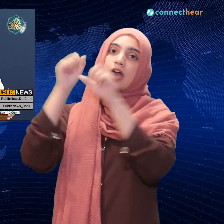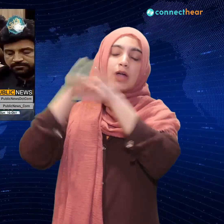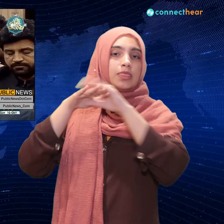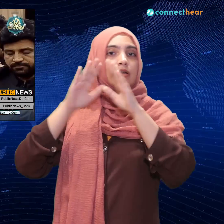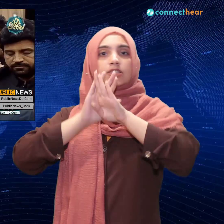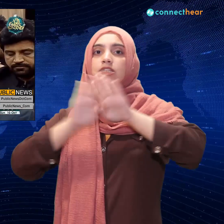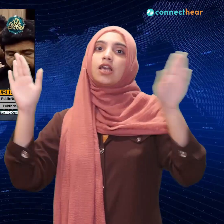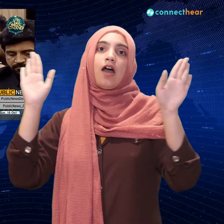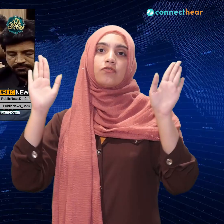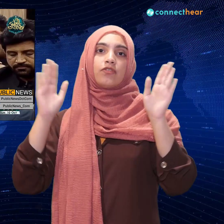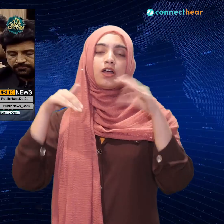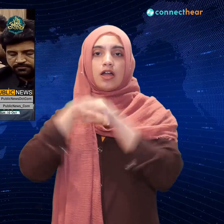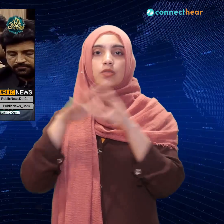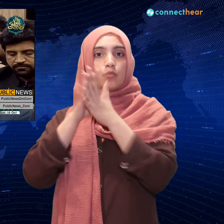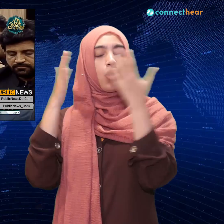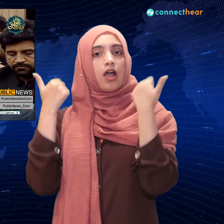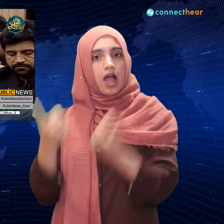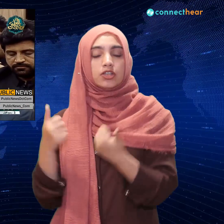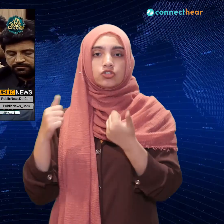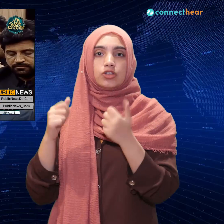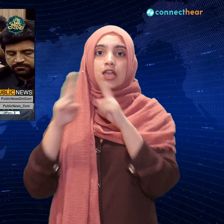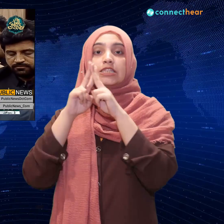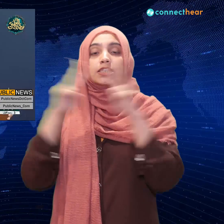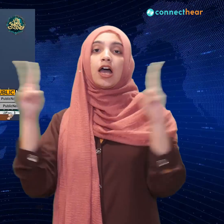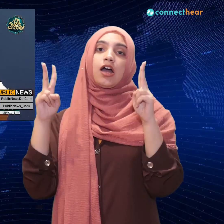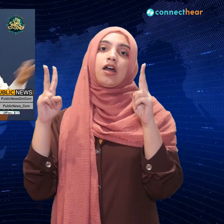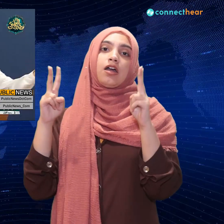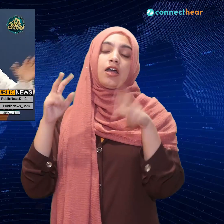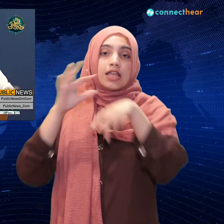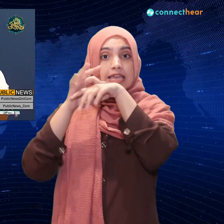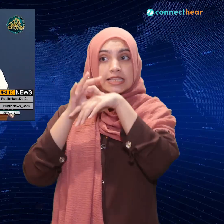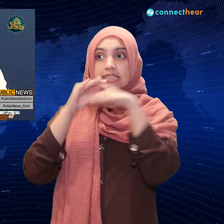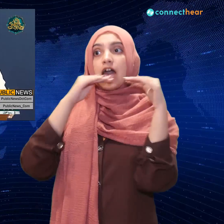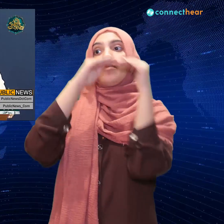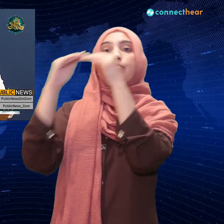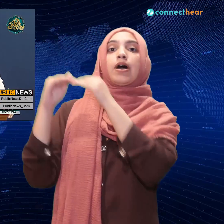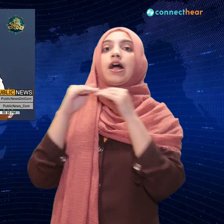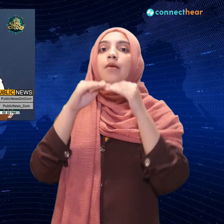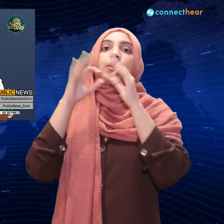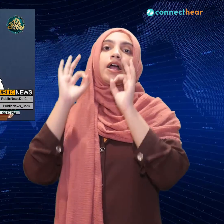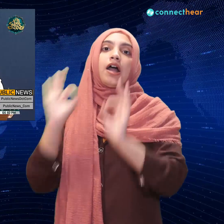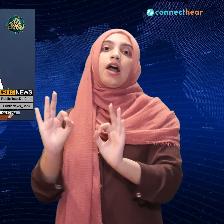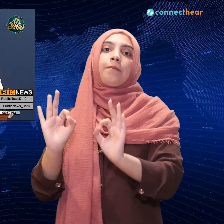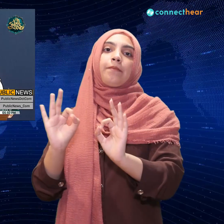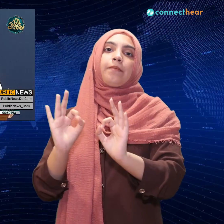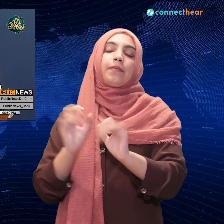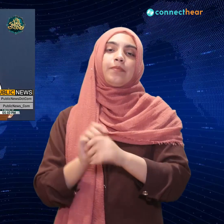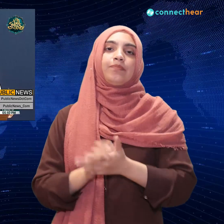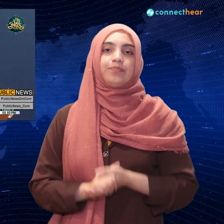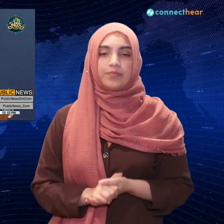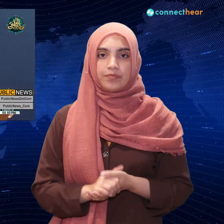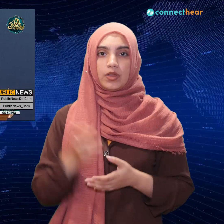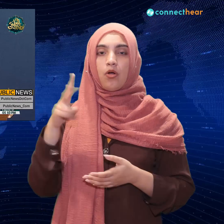تھی. ان کا جو انسانیت کا نظام تھا وہ ویلفیئر سٹیٹ تھی، فلاحی ریاست تھی، ہمارے نہیں تھی. انصاف